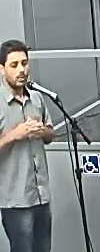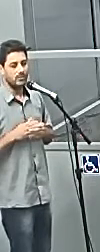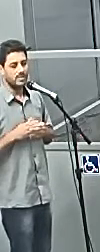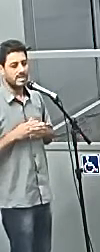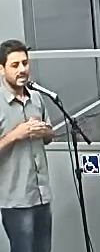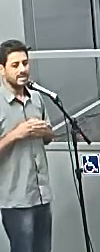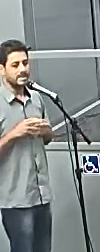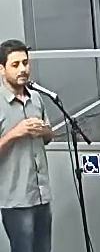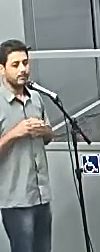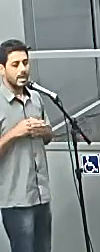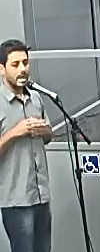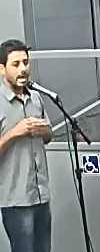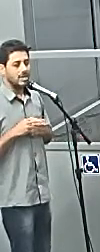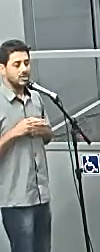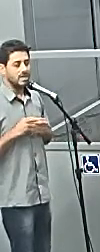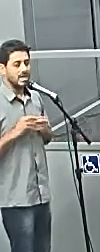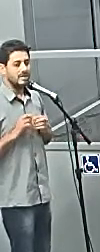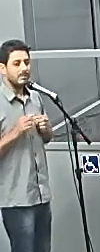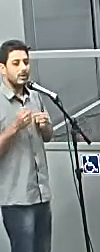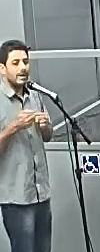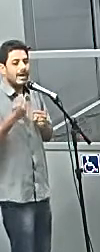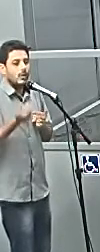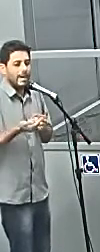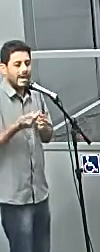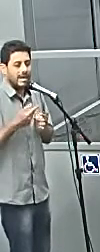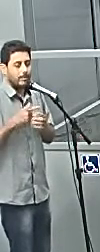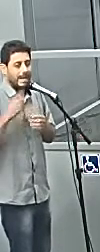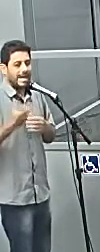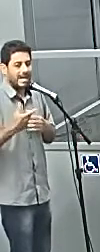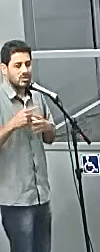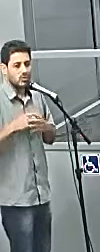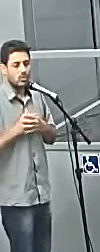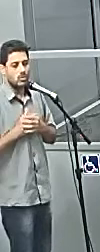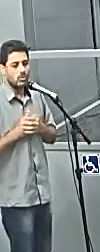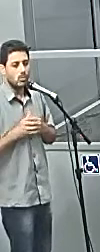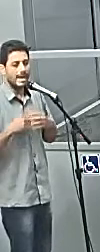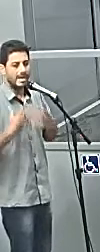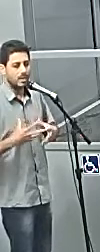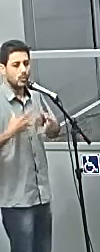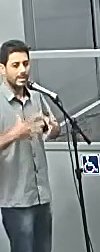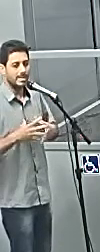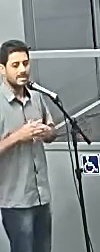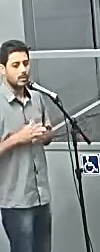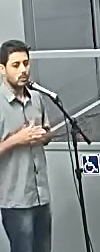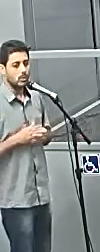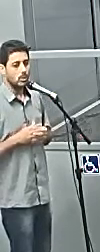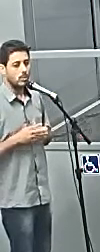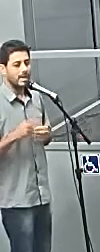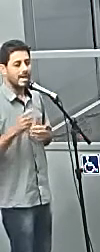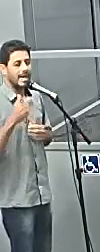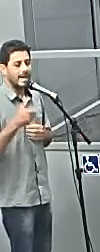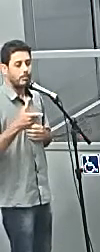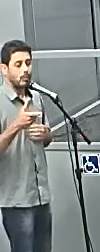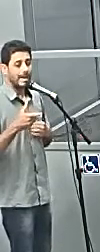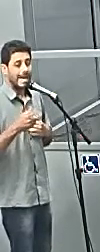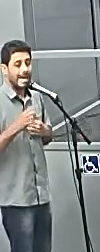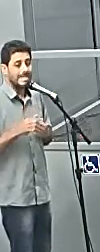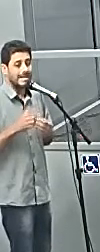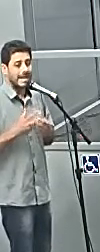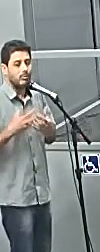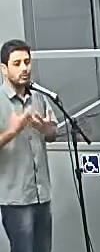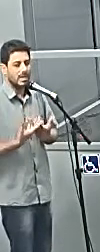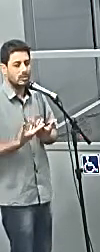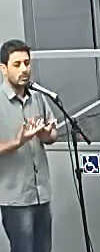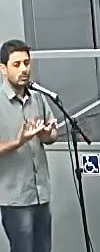têm alguma deficiência a gente tem que também olhar com ela é para elas com o carinho com atenção porque é que é porque